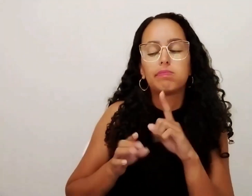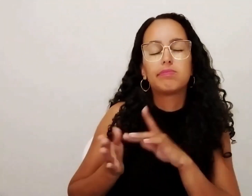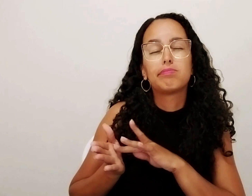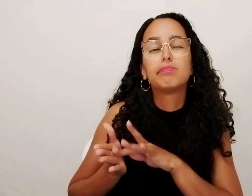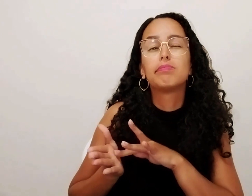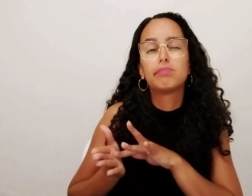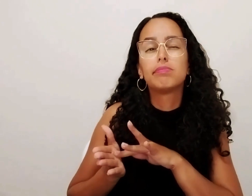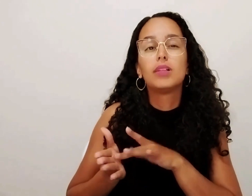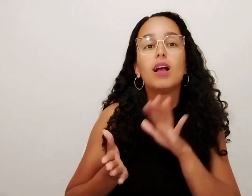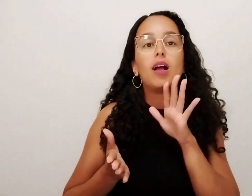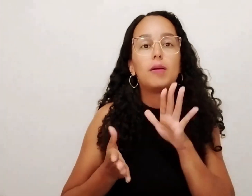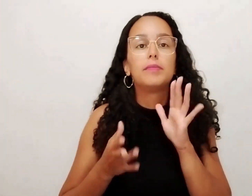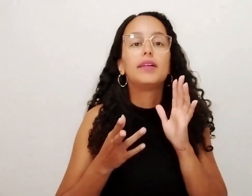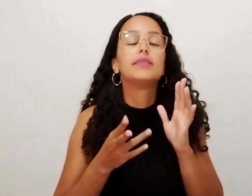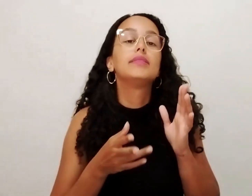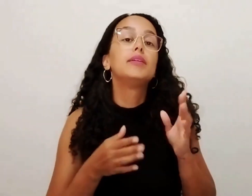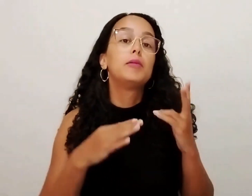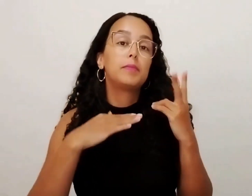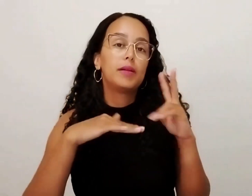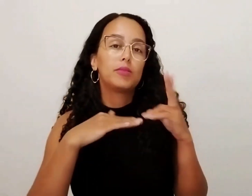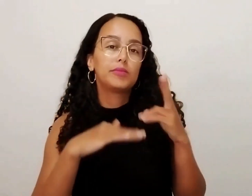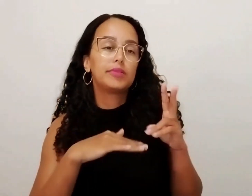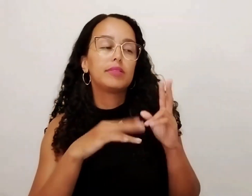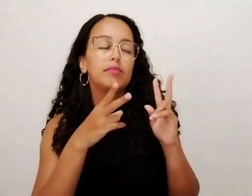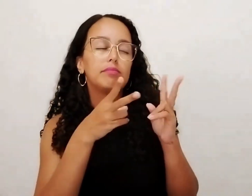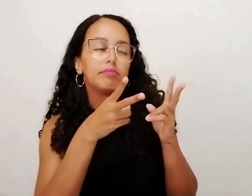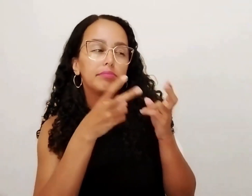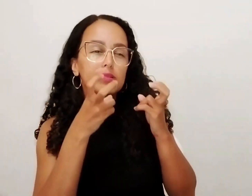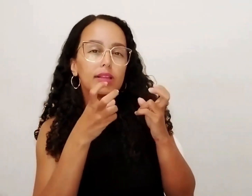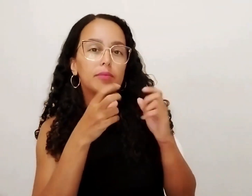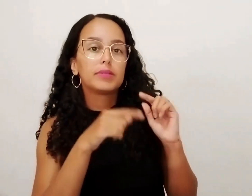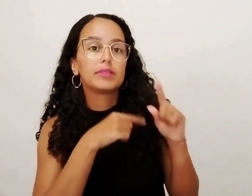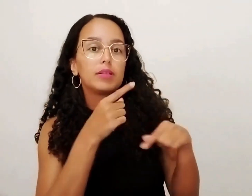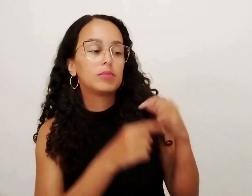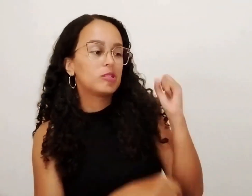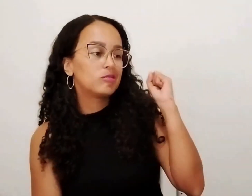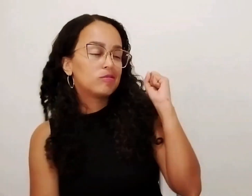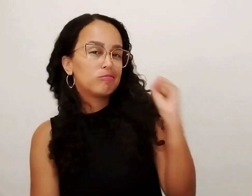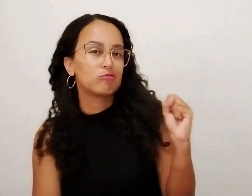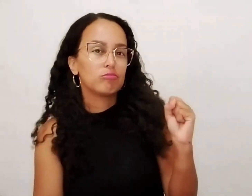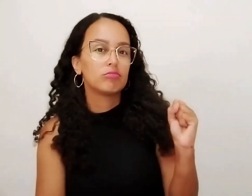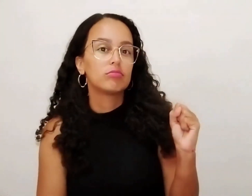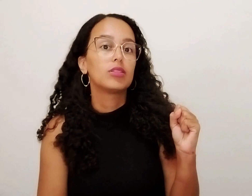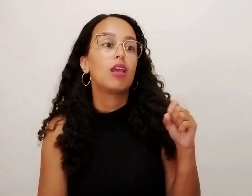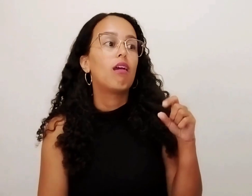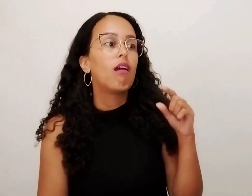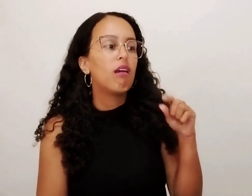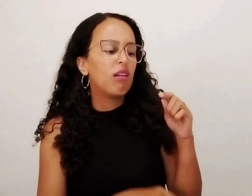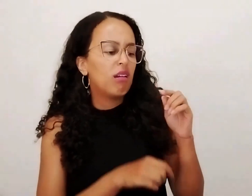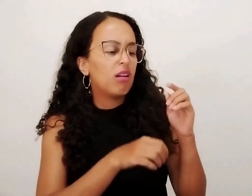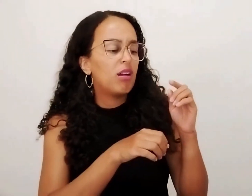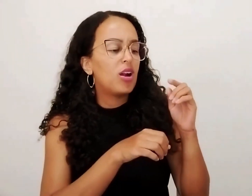uma macarronada e Macunaíma recupera a Muiraquitã.